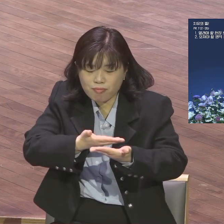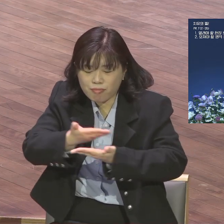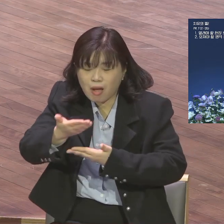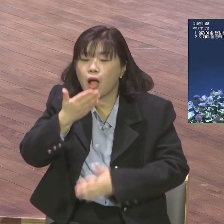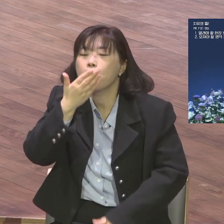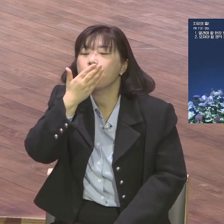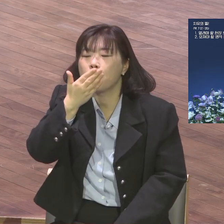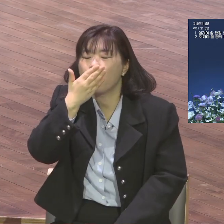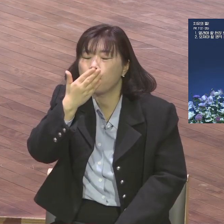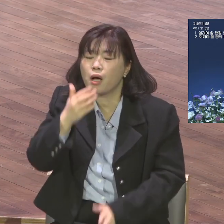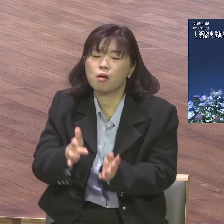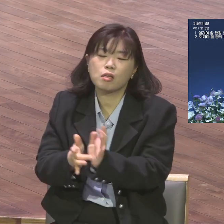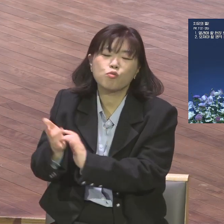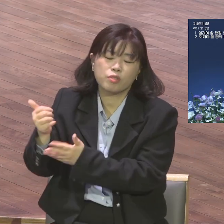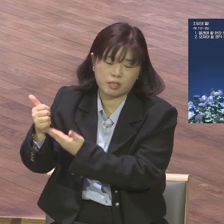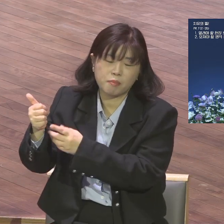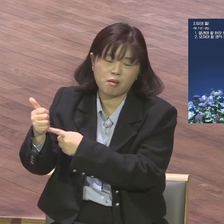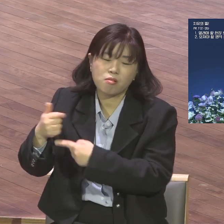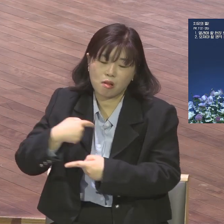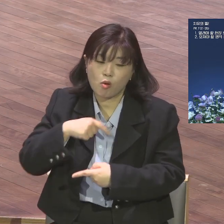공감하시는 분이에요.